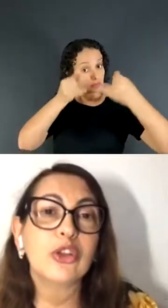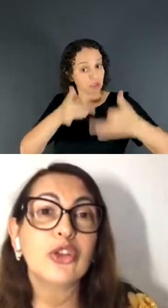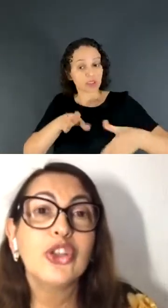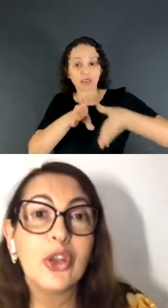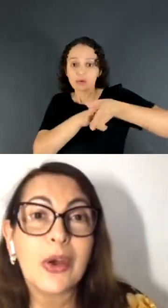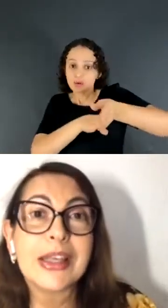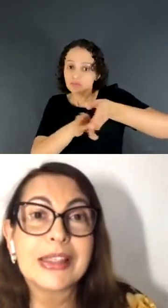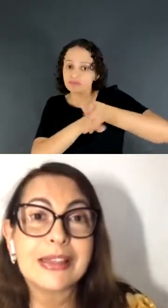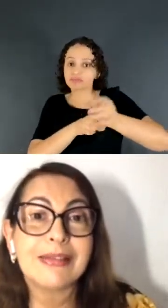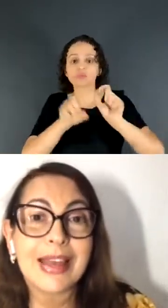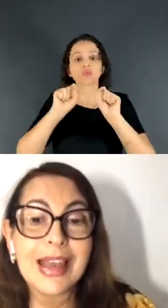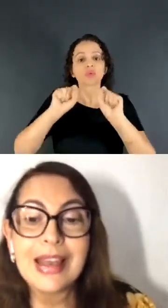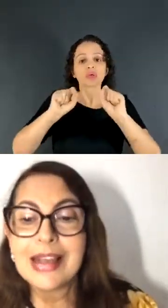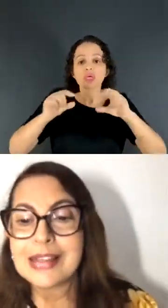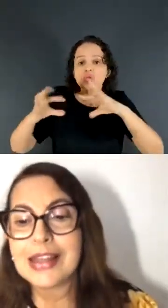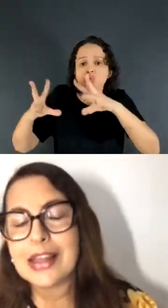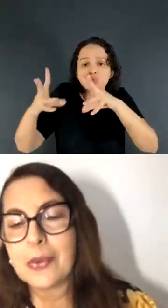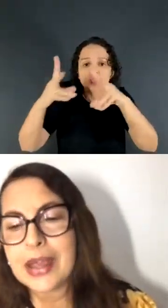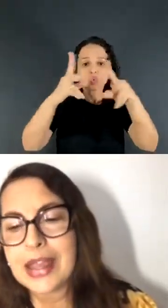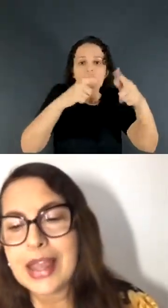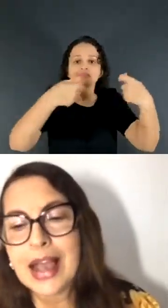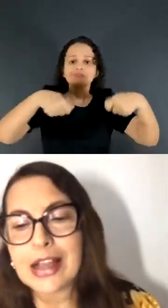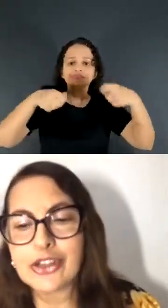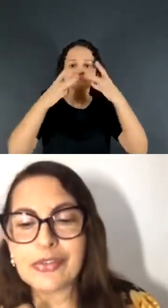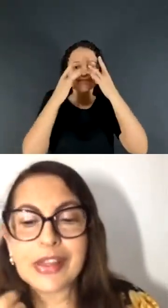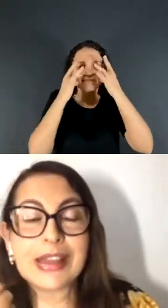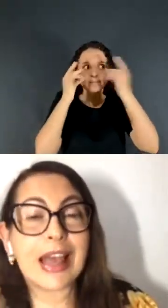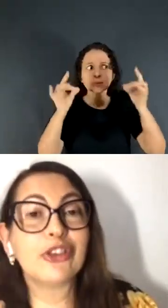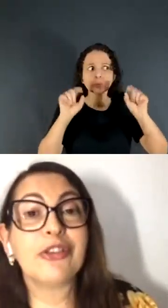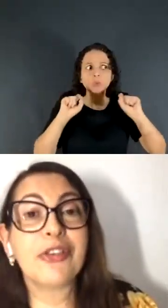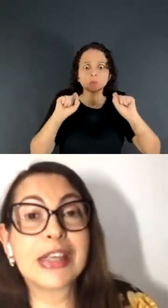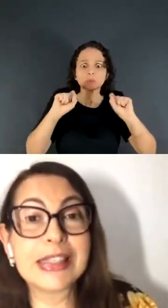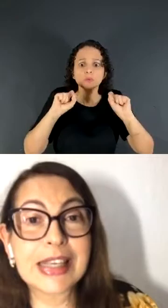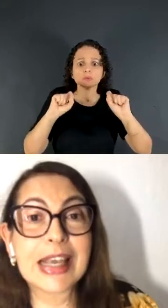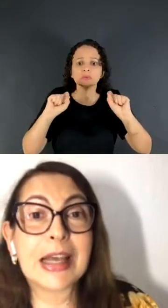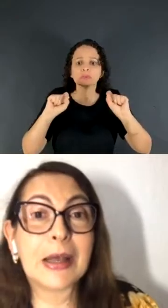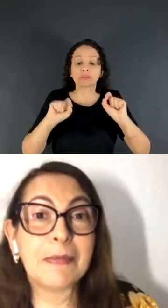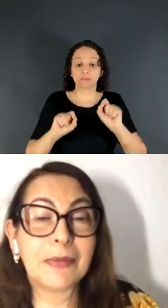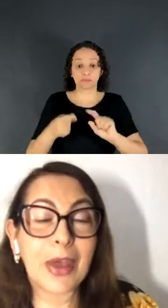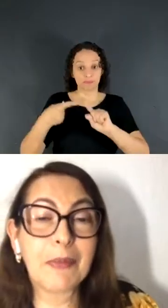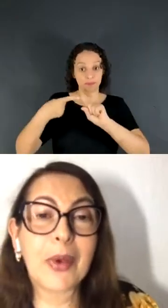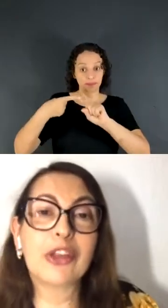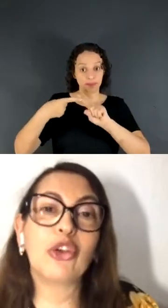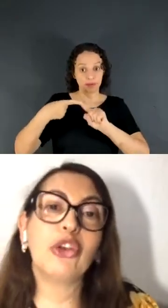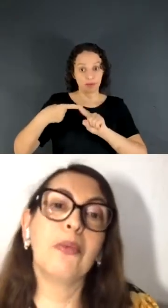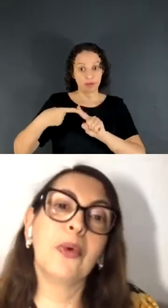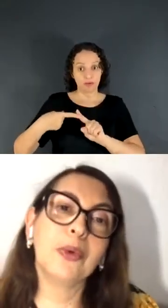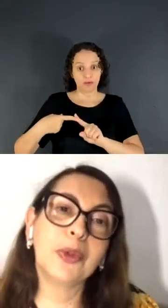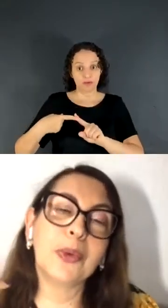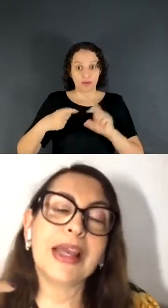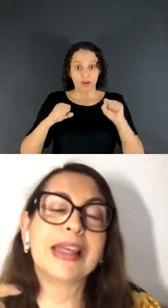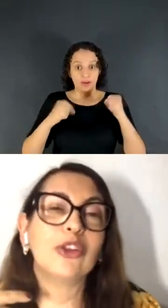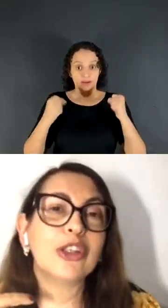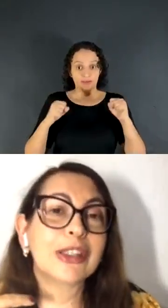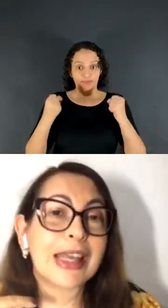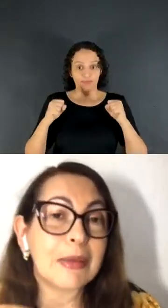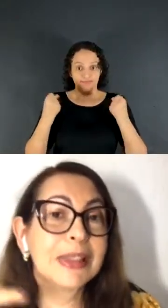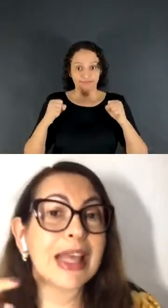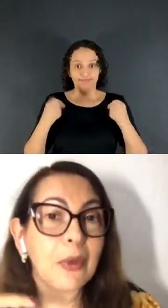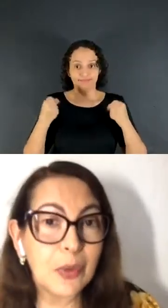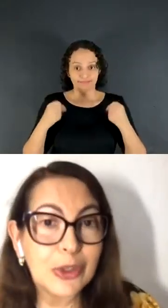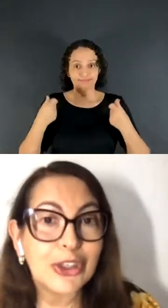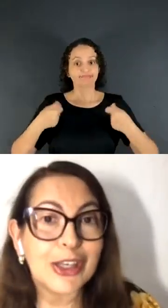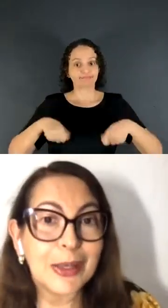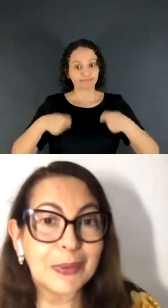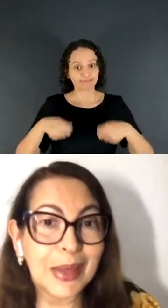para todos nós, né? Seria o quê? Atividade física, né? Porque todo mundo, nós